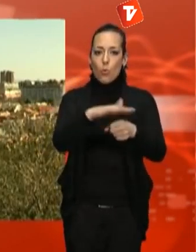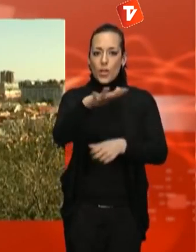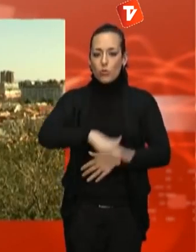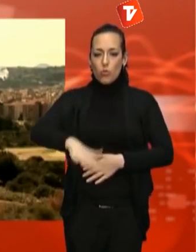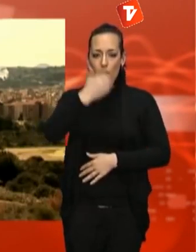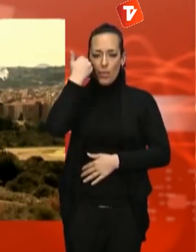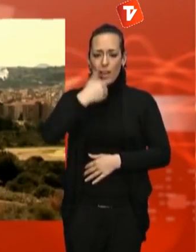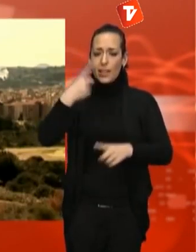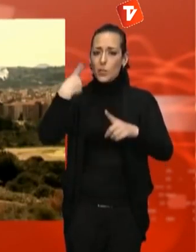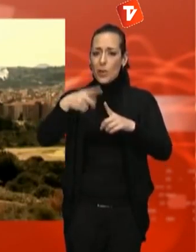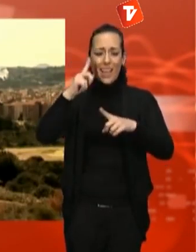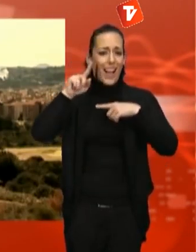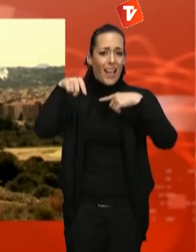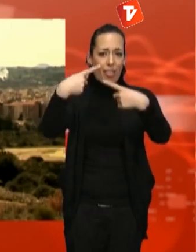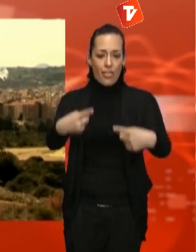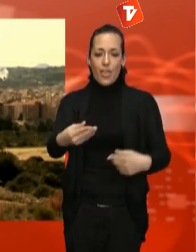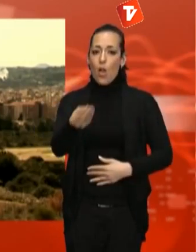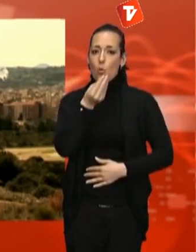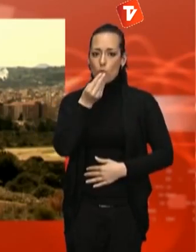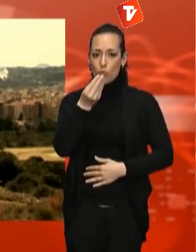consumeix gairebé 40 milions.